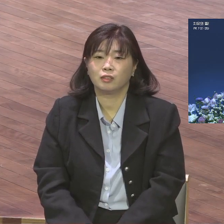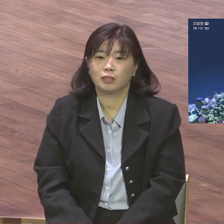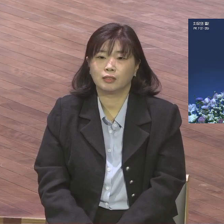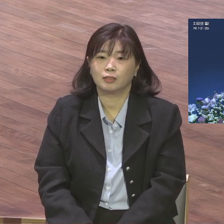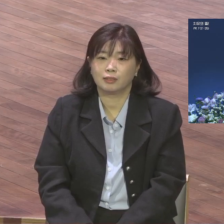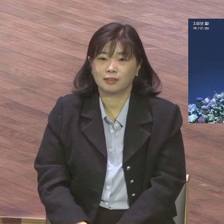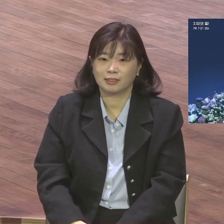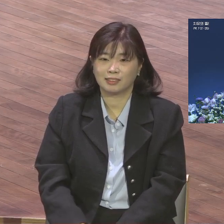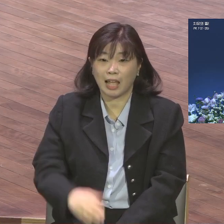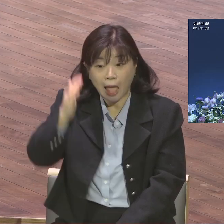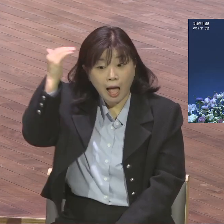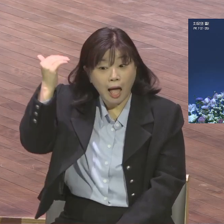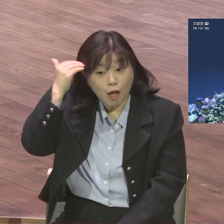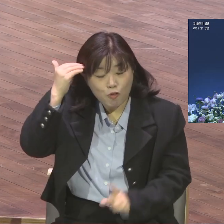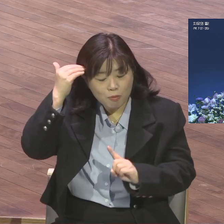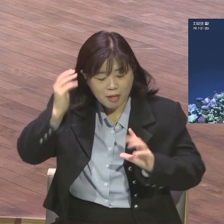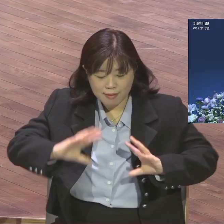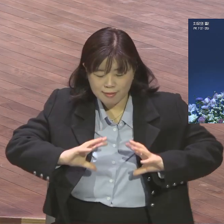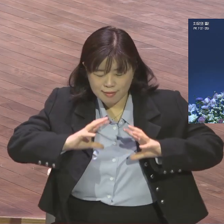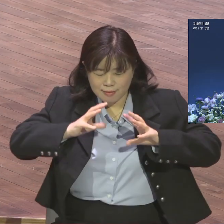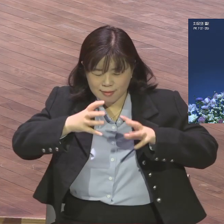세계에서 제일 잘 사는 나라예요, 우리나라.